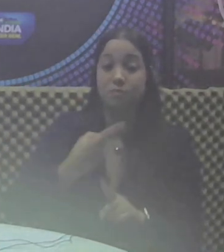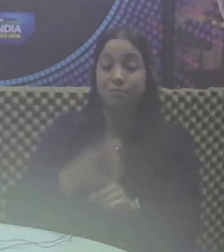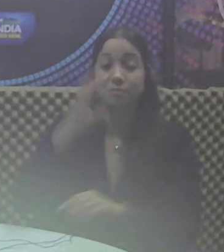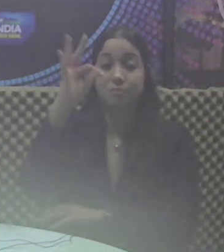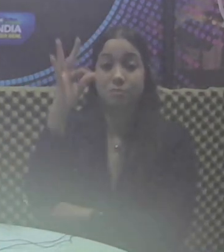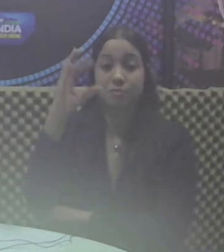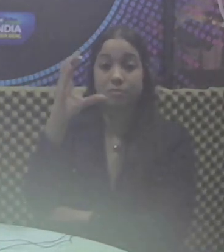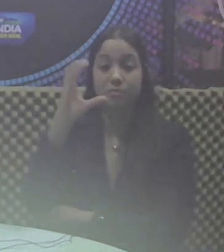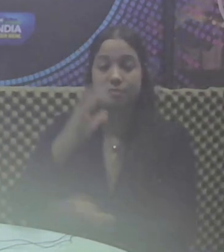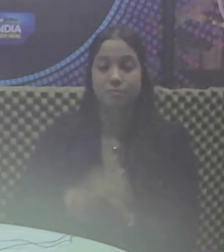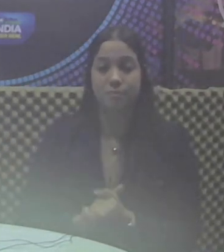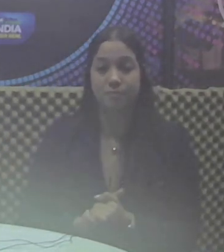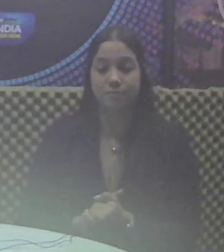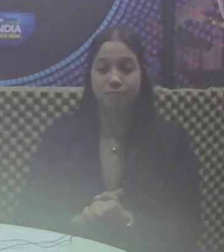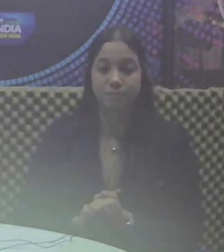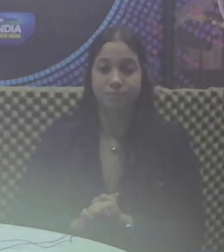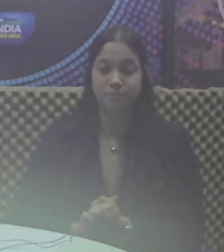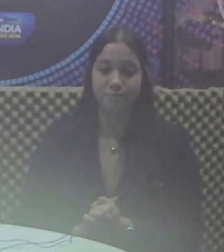Central.